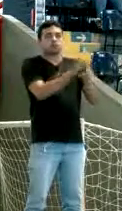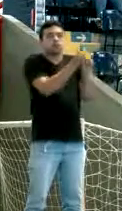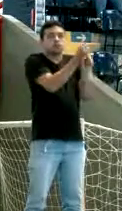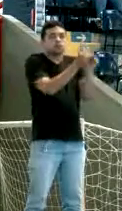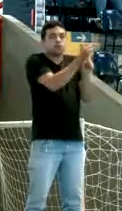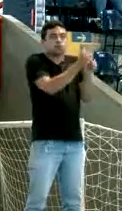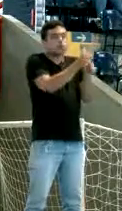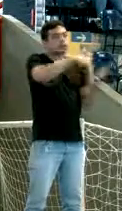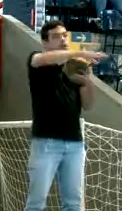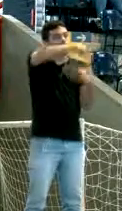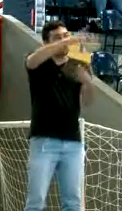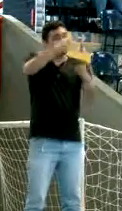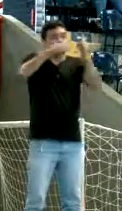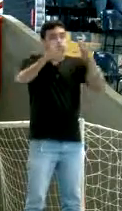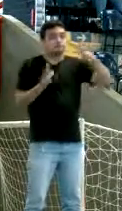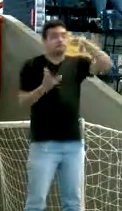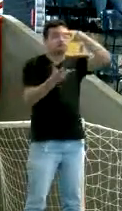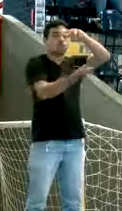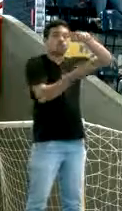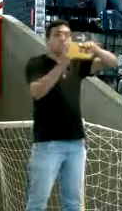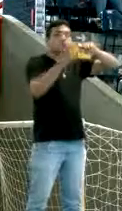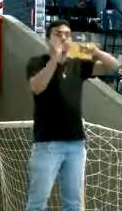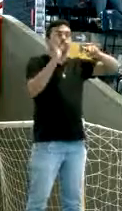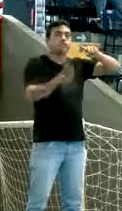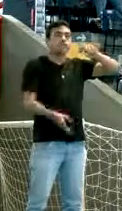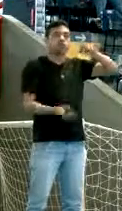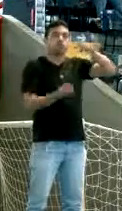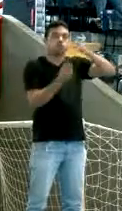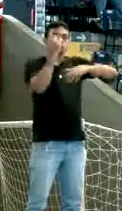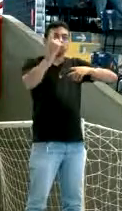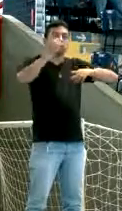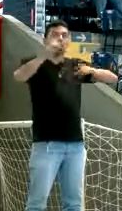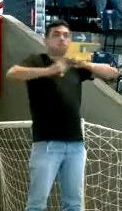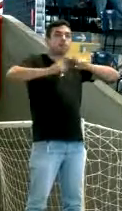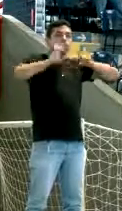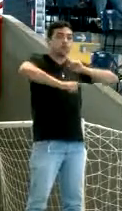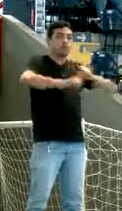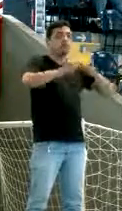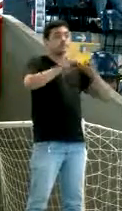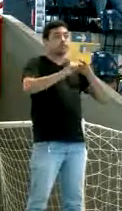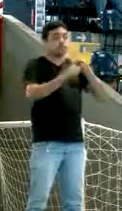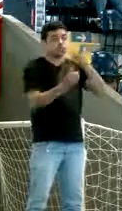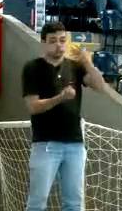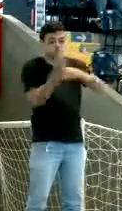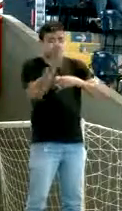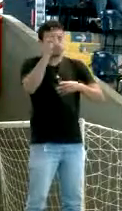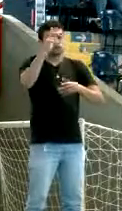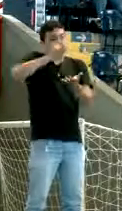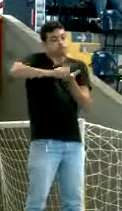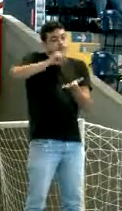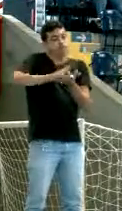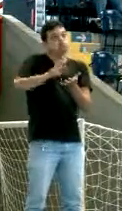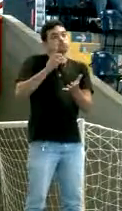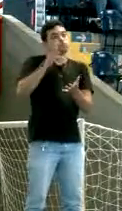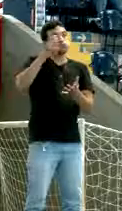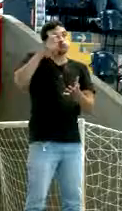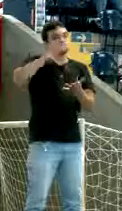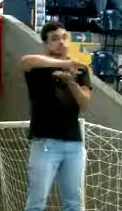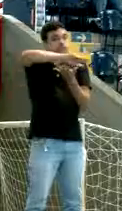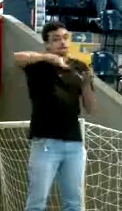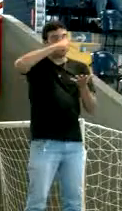das revoluções no mundo. Quando surge o É Proibido Proibir, quando surgem definitivamente os hippies, o desbunde